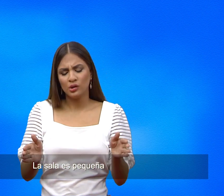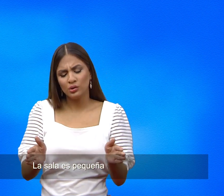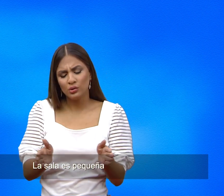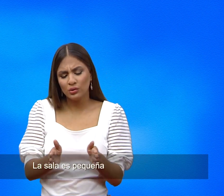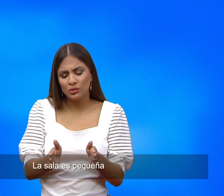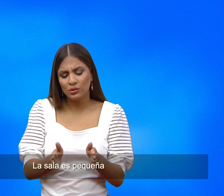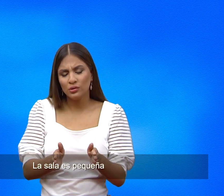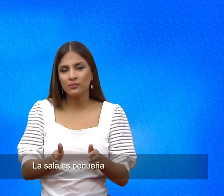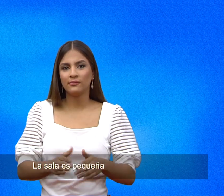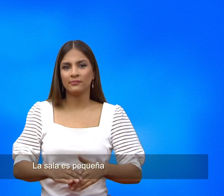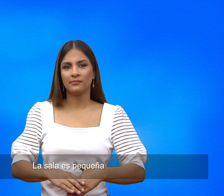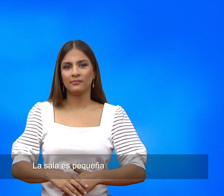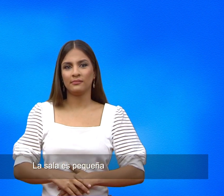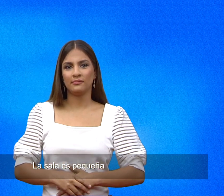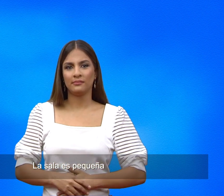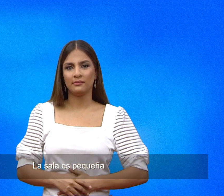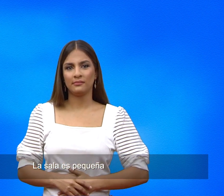la sala es pequeña